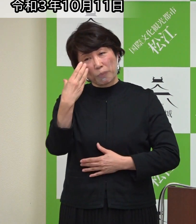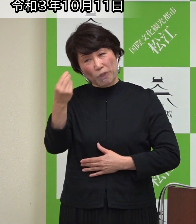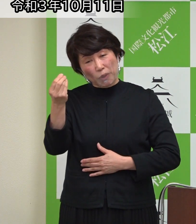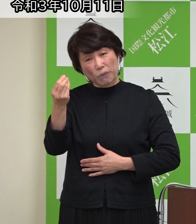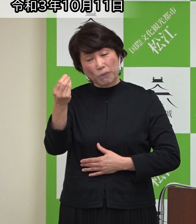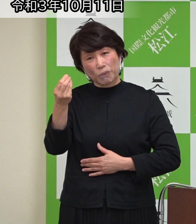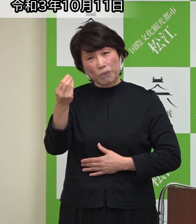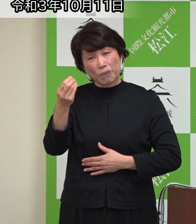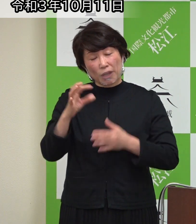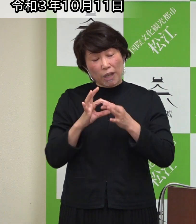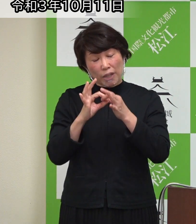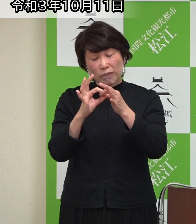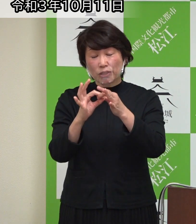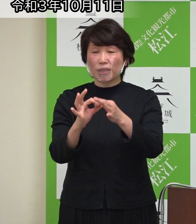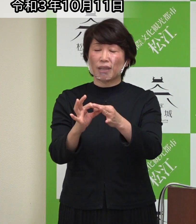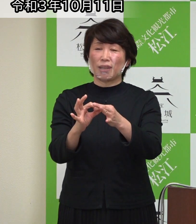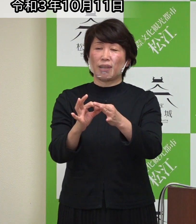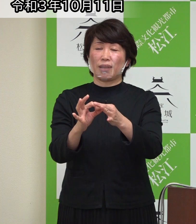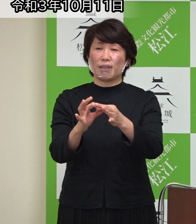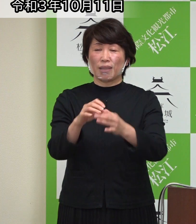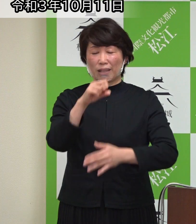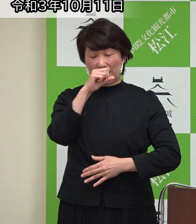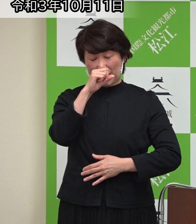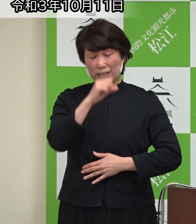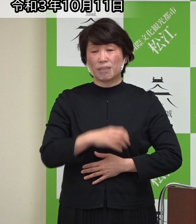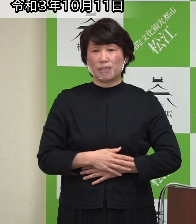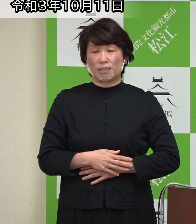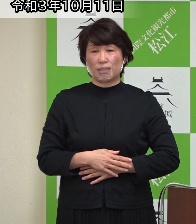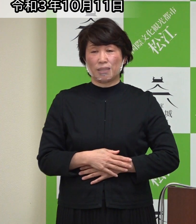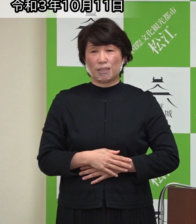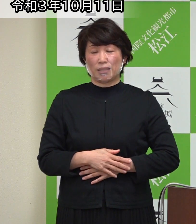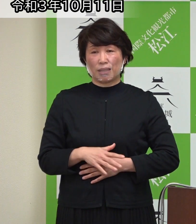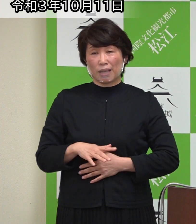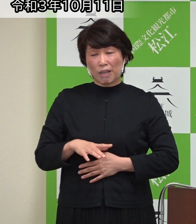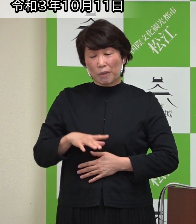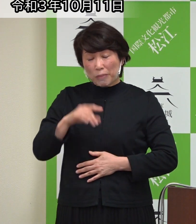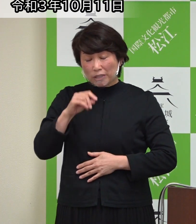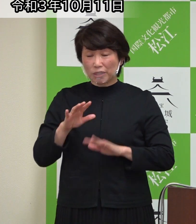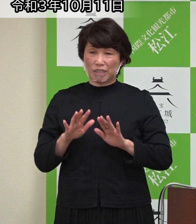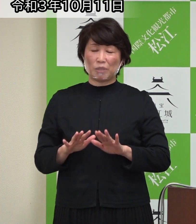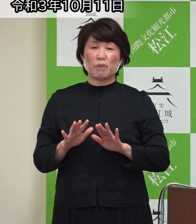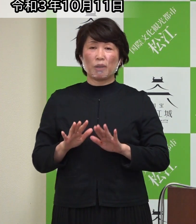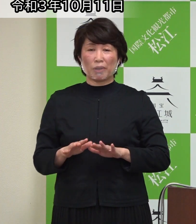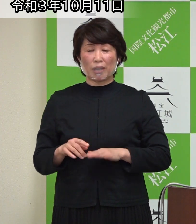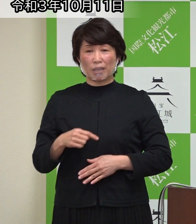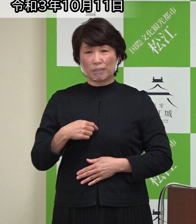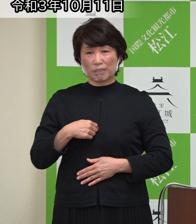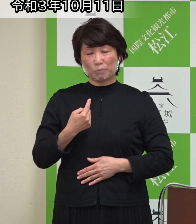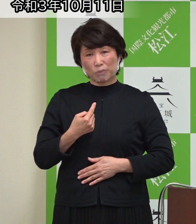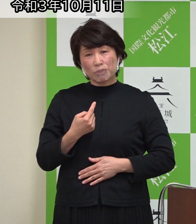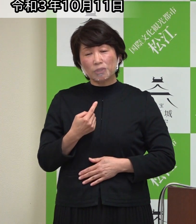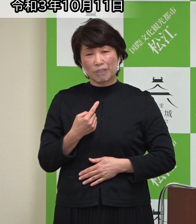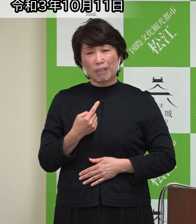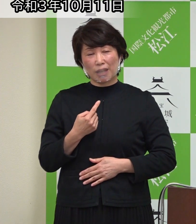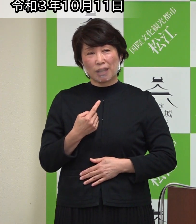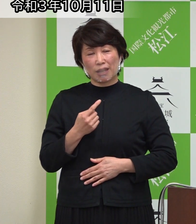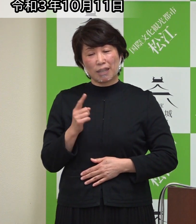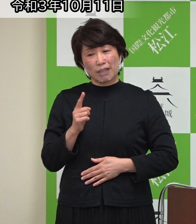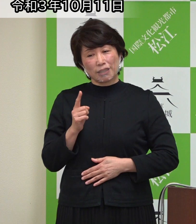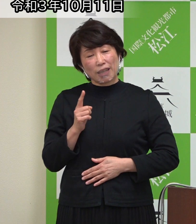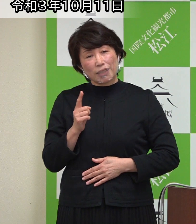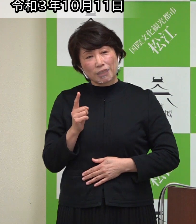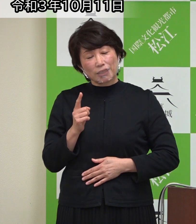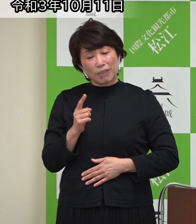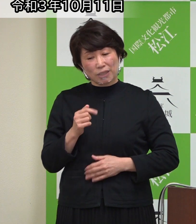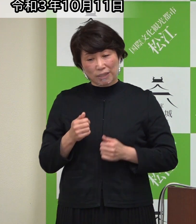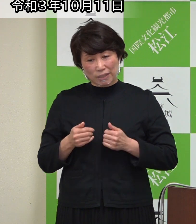ね。なんですが、まずは、まあ、私が何をやっているか、それによってその、まあ、今どういうふうにですね、街が変わろうと